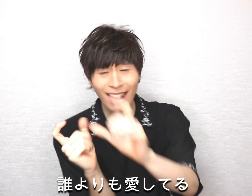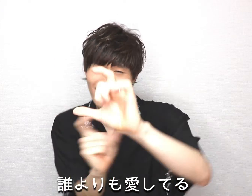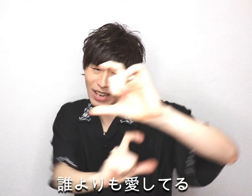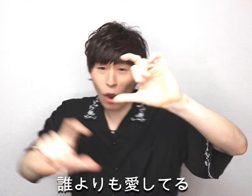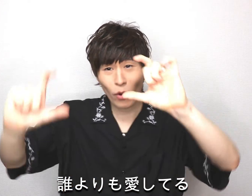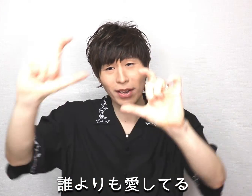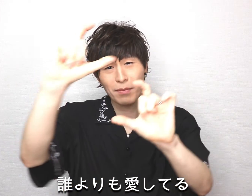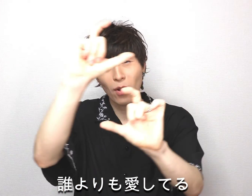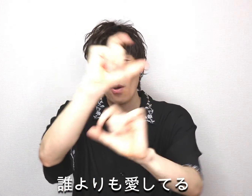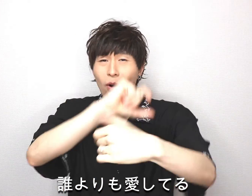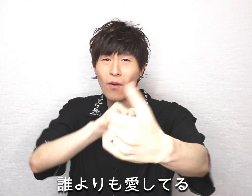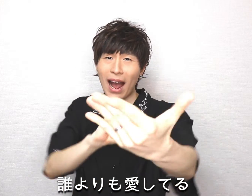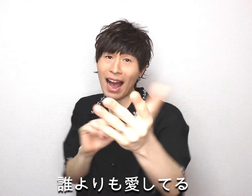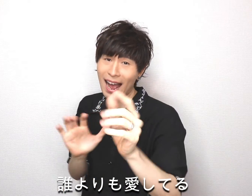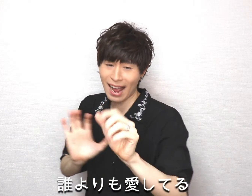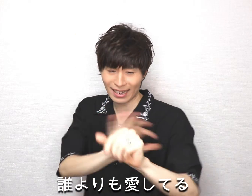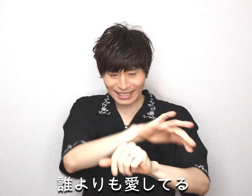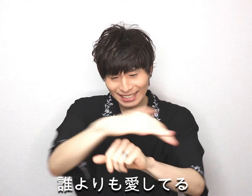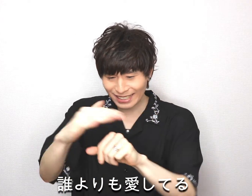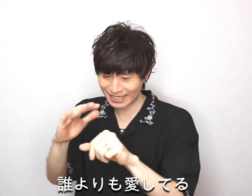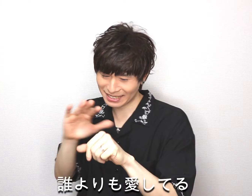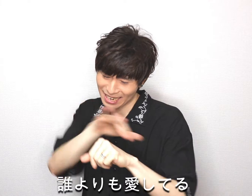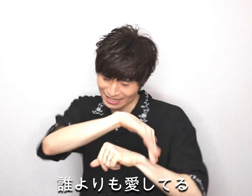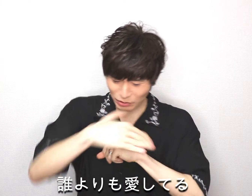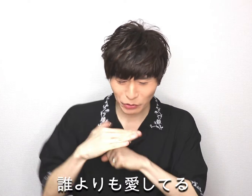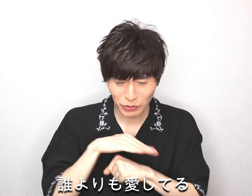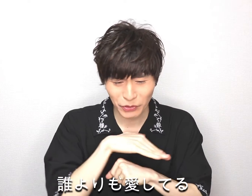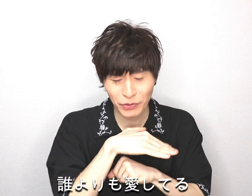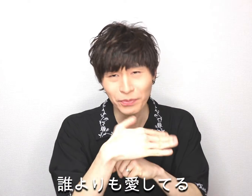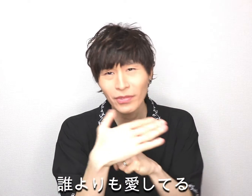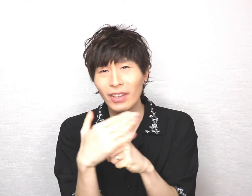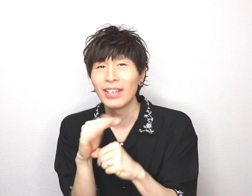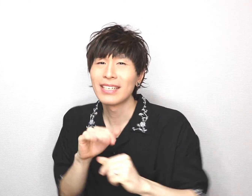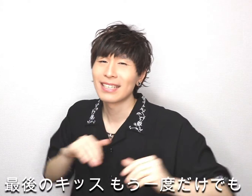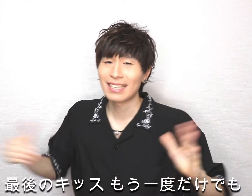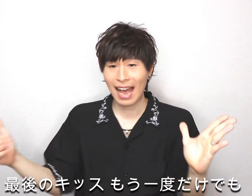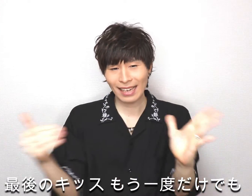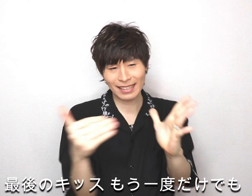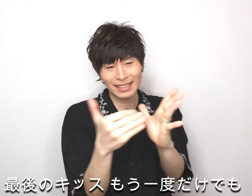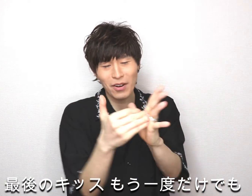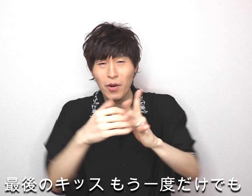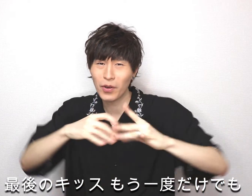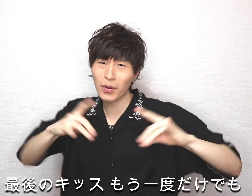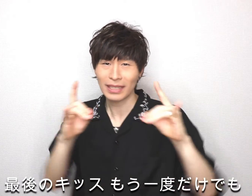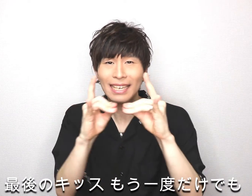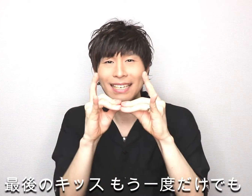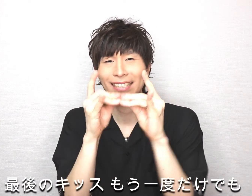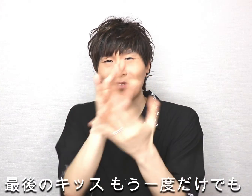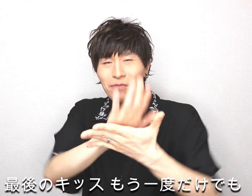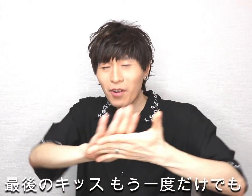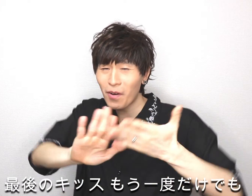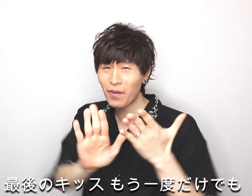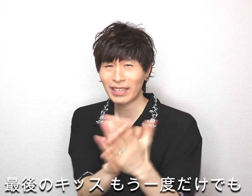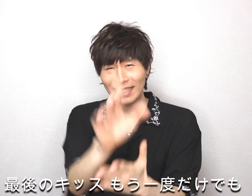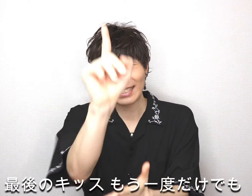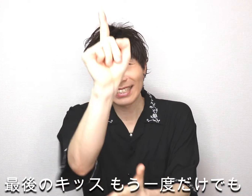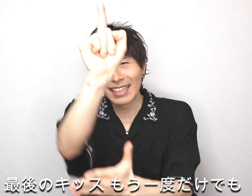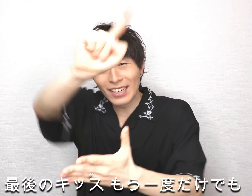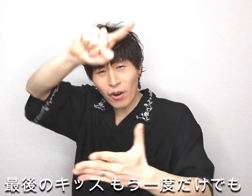誰よりも愛してる最後のキス、もう一度